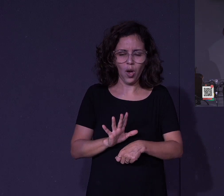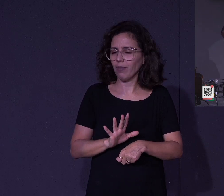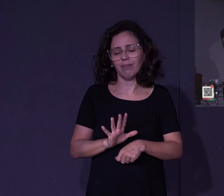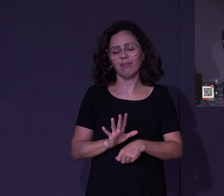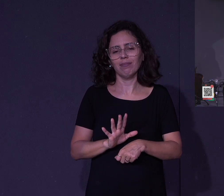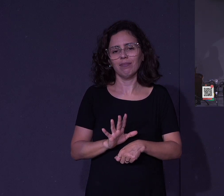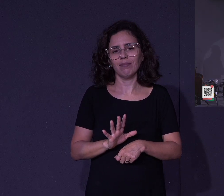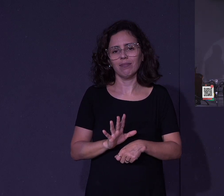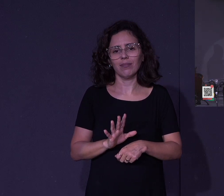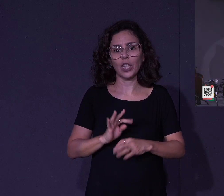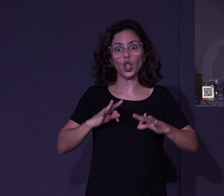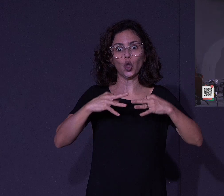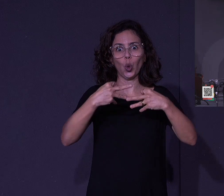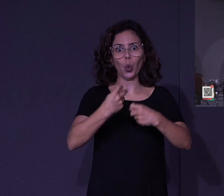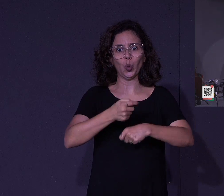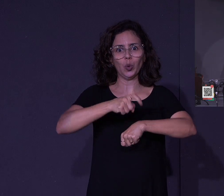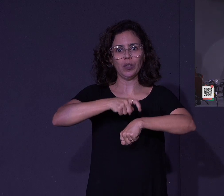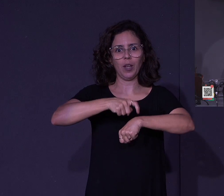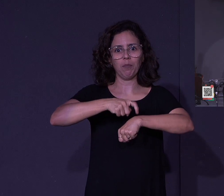Não vivemos sem Ele.